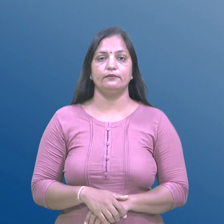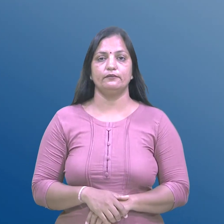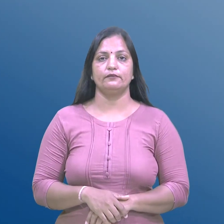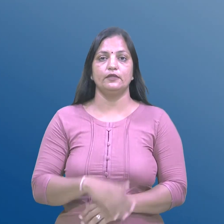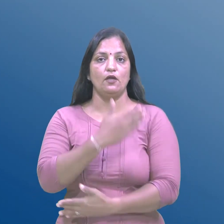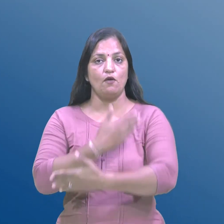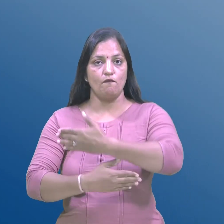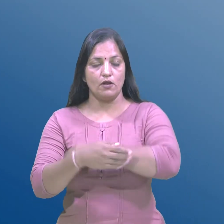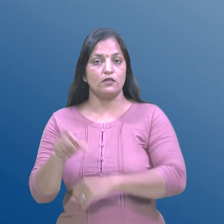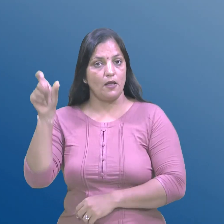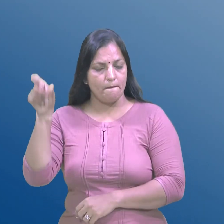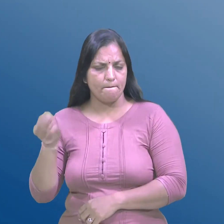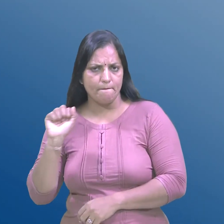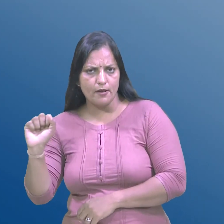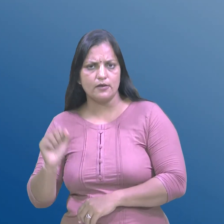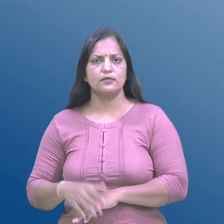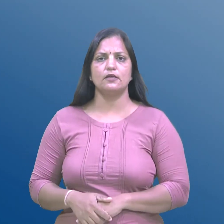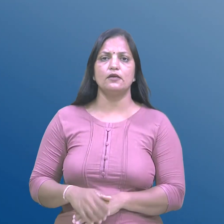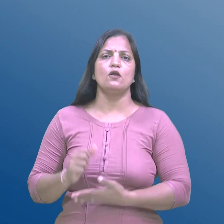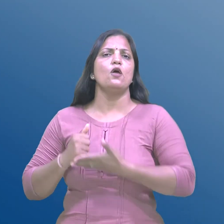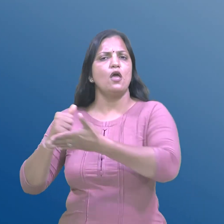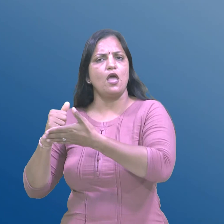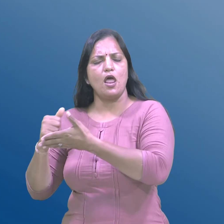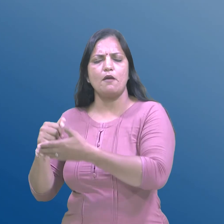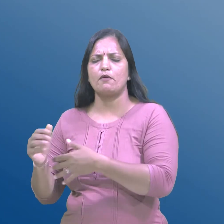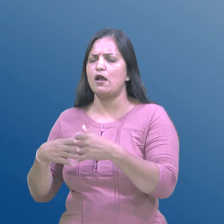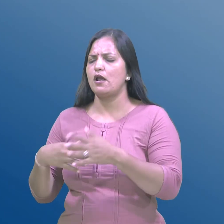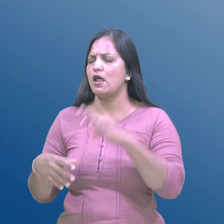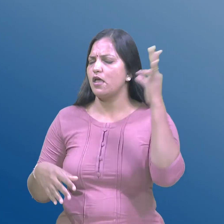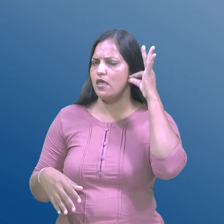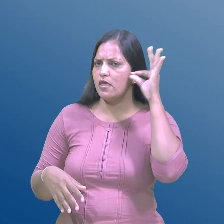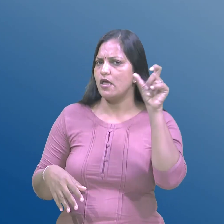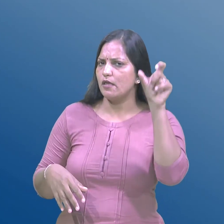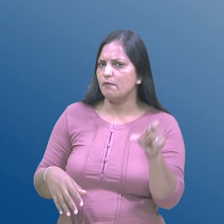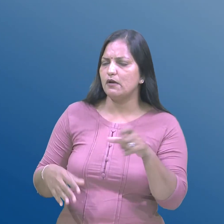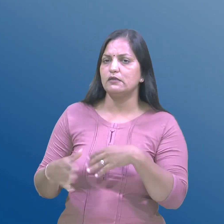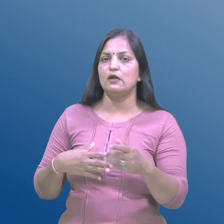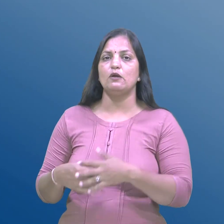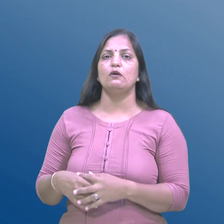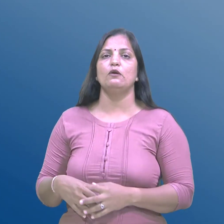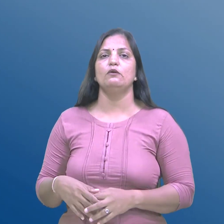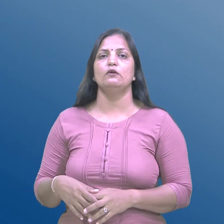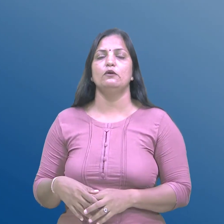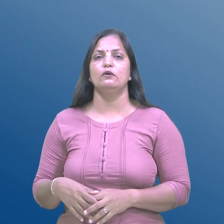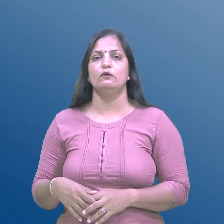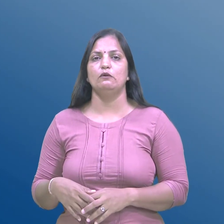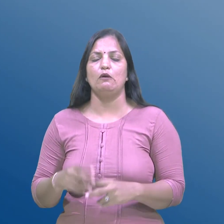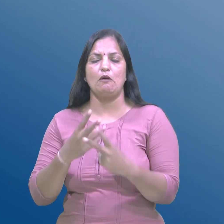વિકલાંગતા ધરાવતી વ્યક્તિને મદદ પૂરી પાડનાર કોઈ પણ વ્યક્તિ બિનજરૂરી પ્રભાવનો ઉપયોગ કરશે